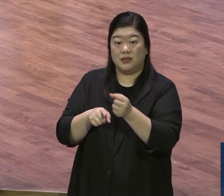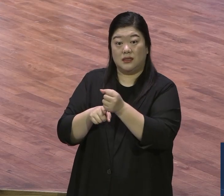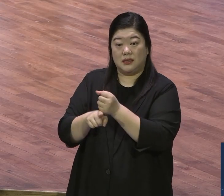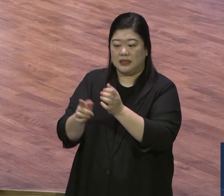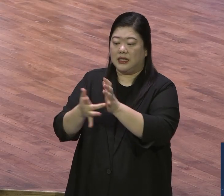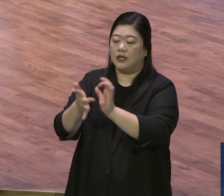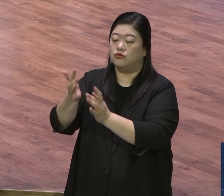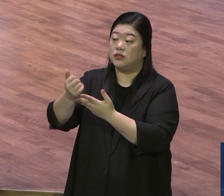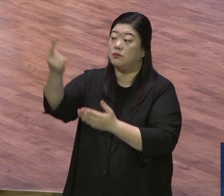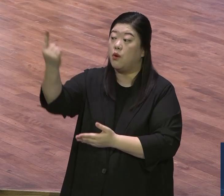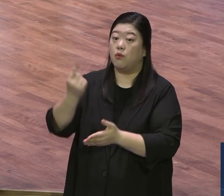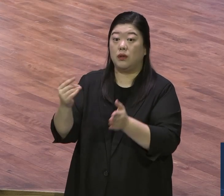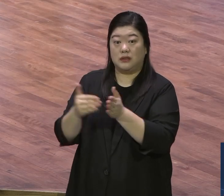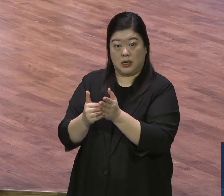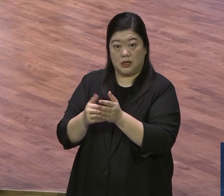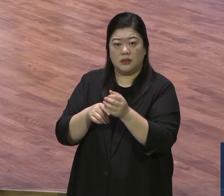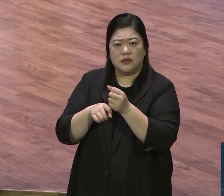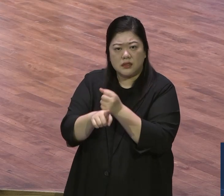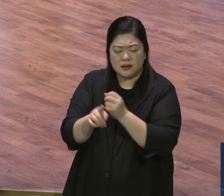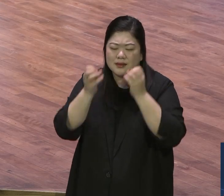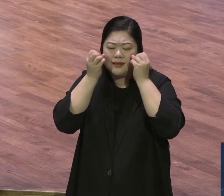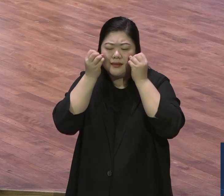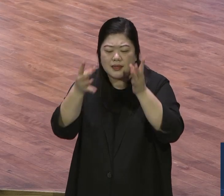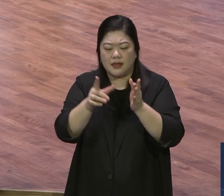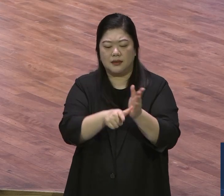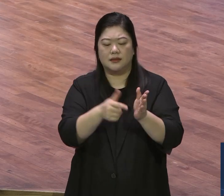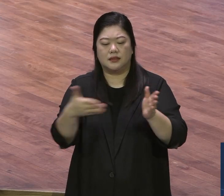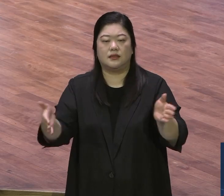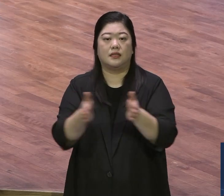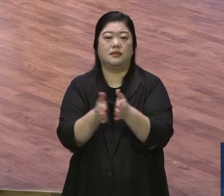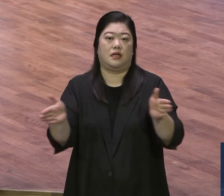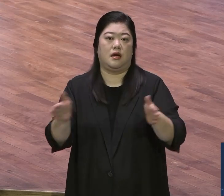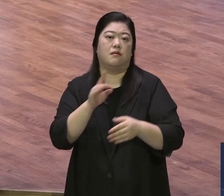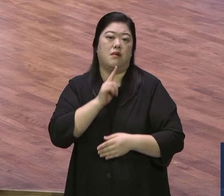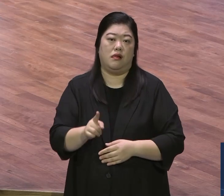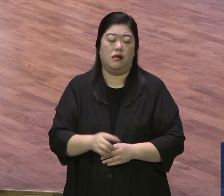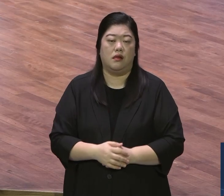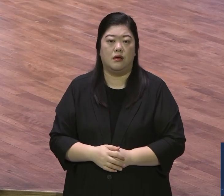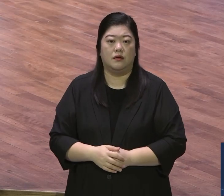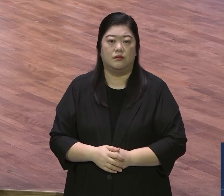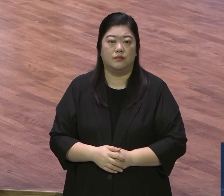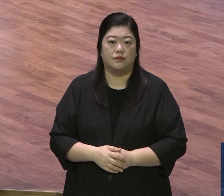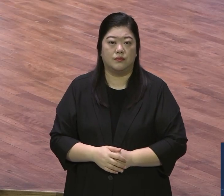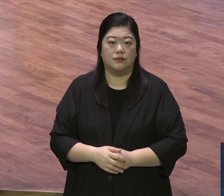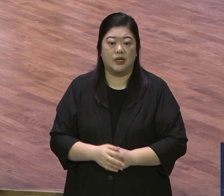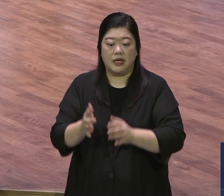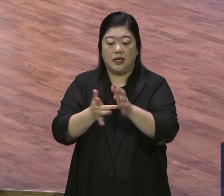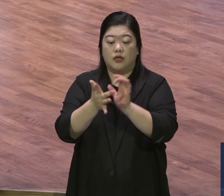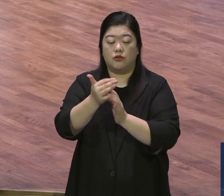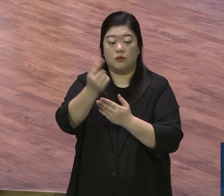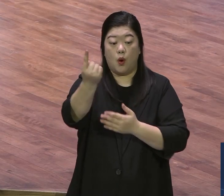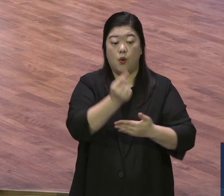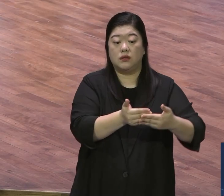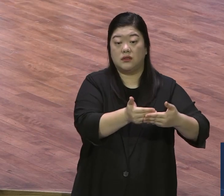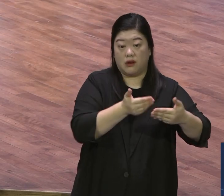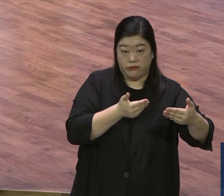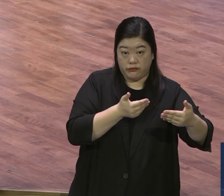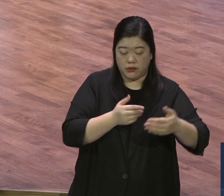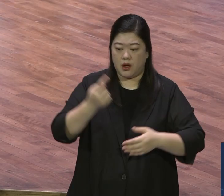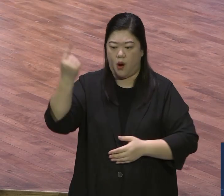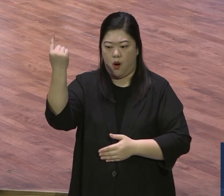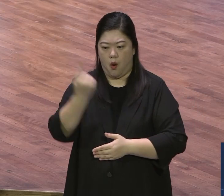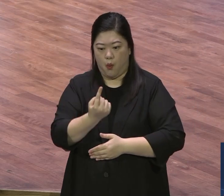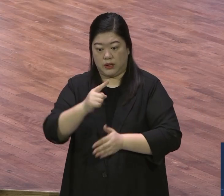이 땅에 오셨다, 새로운 시대가 열렸음에도 불구하고 지금 여전히 과거에 매어